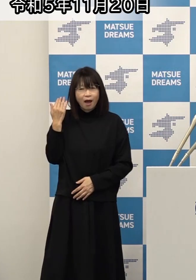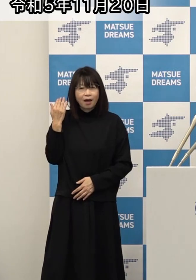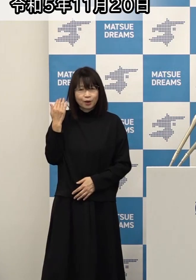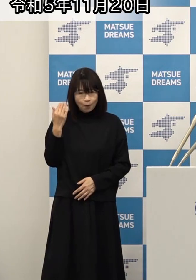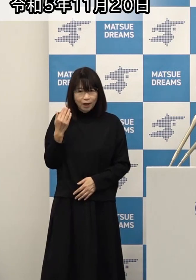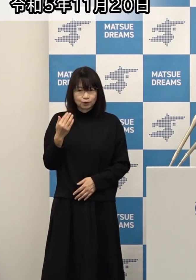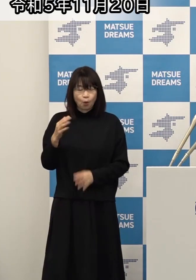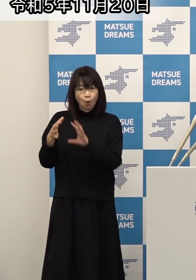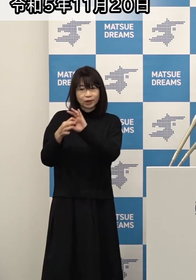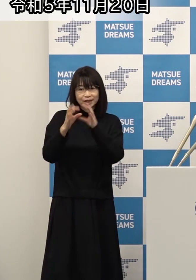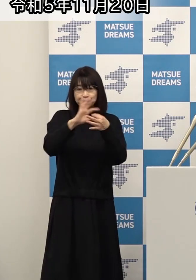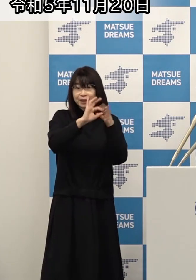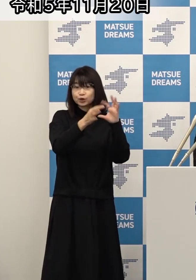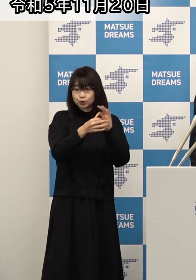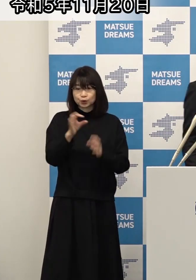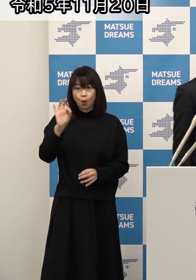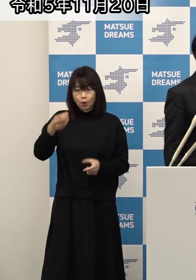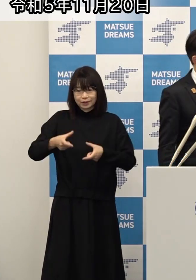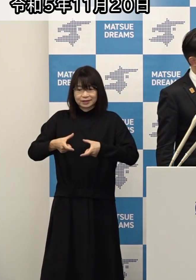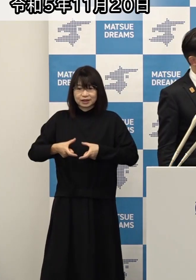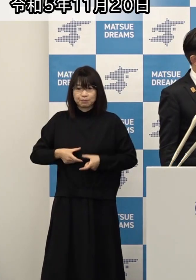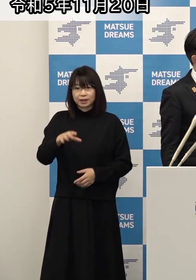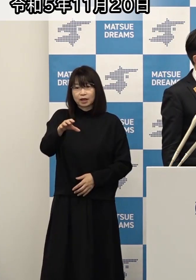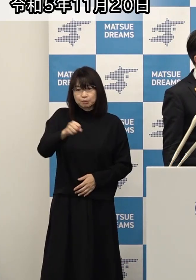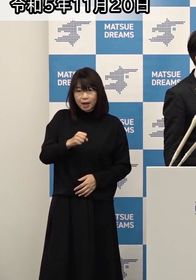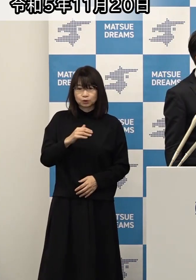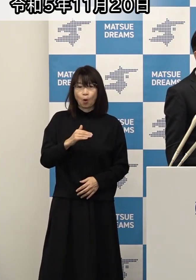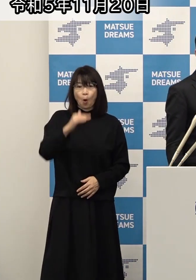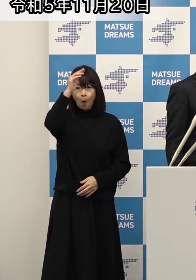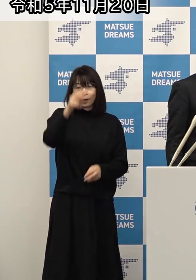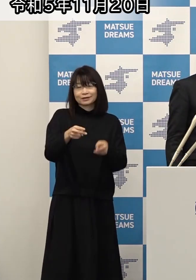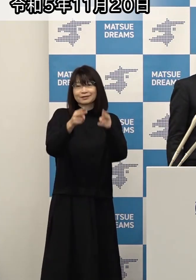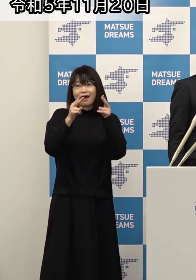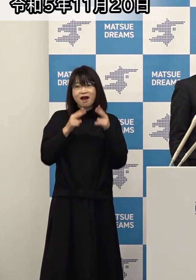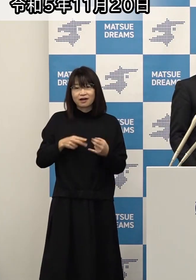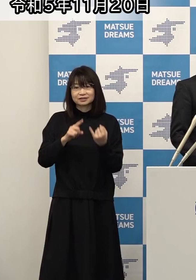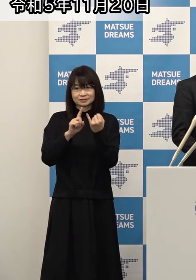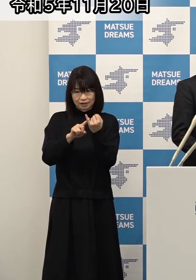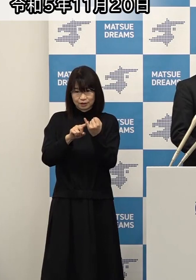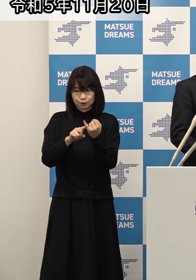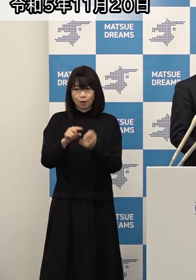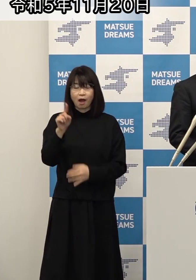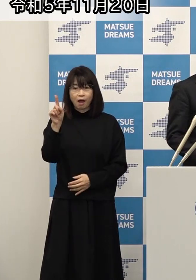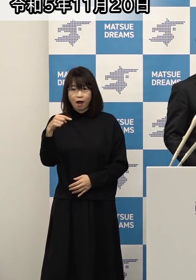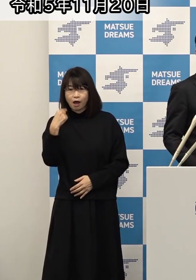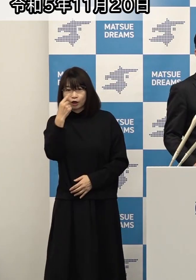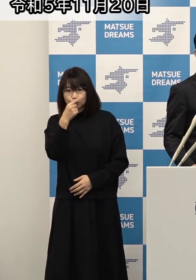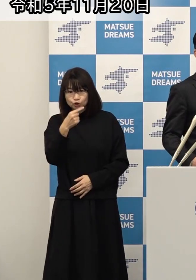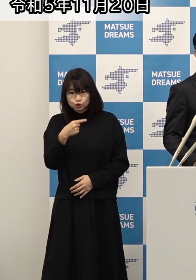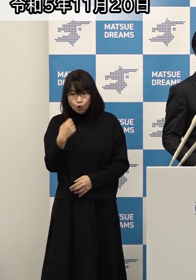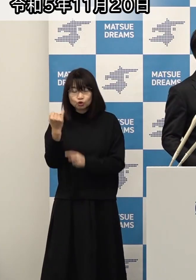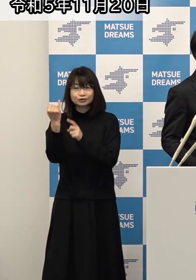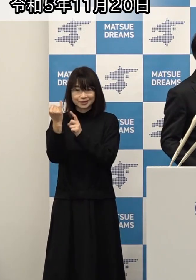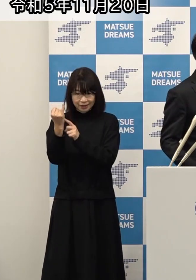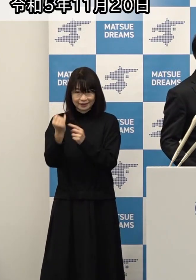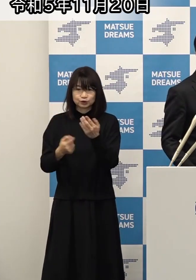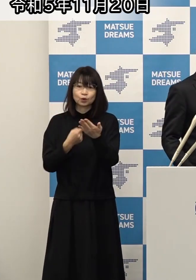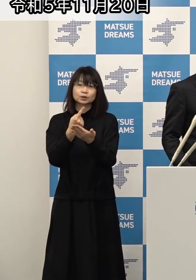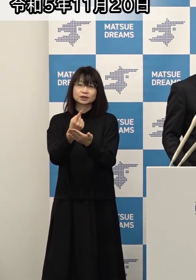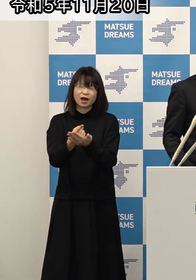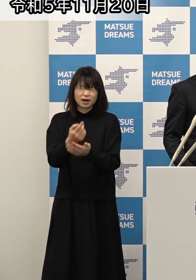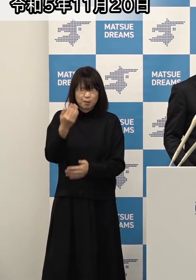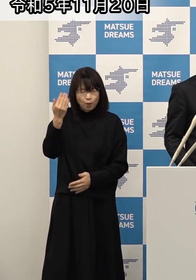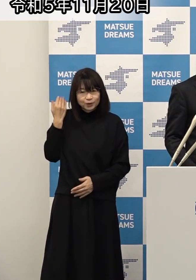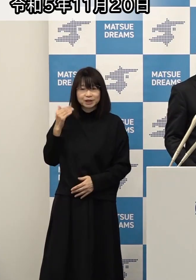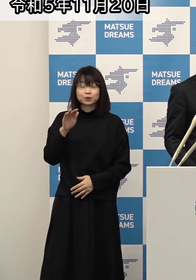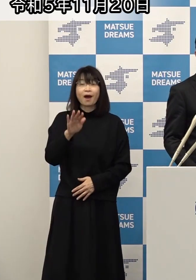ダリストの方も参加されたような、若手女子選手のですね、活躍に結びつく、登竜門と言われ